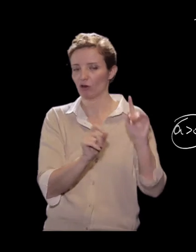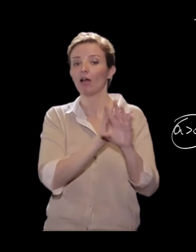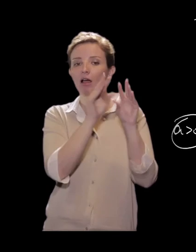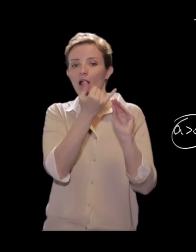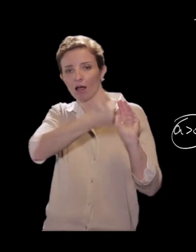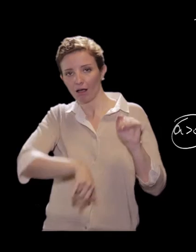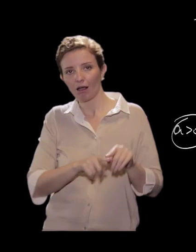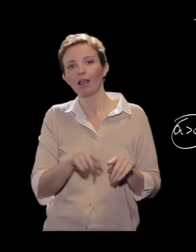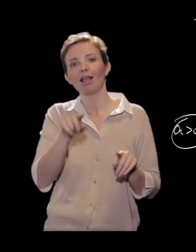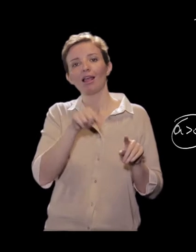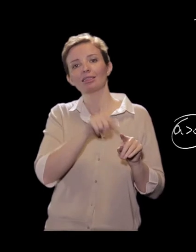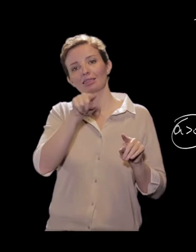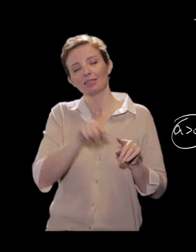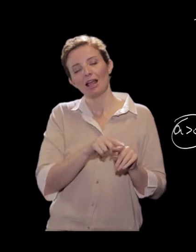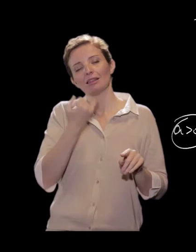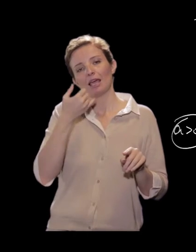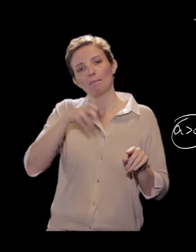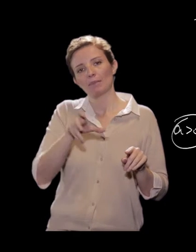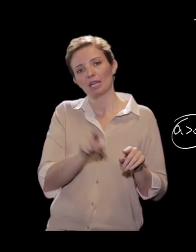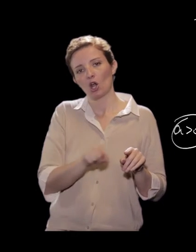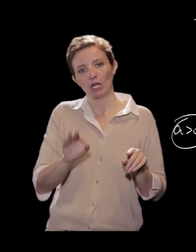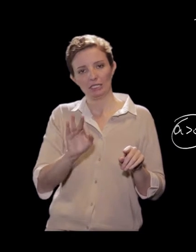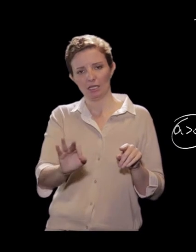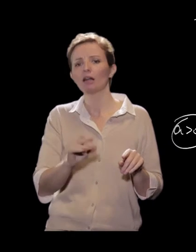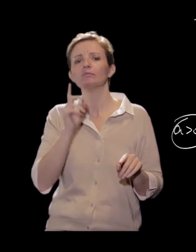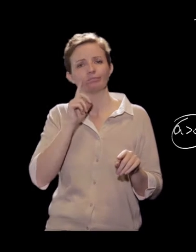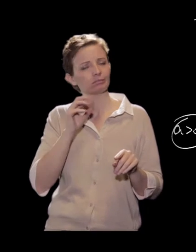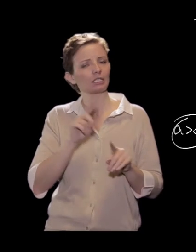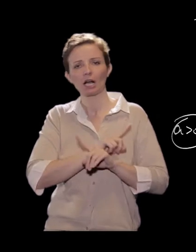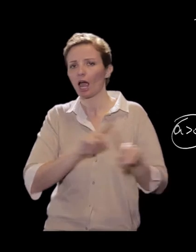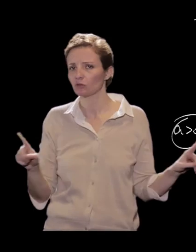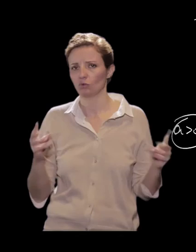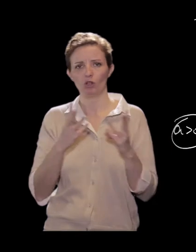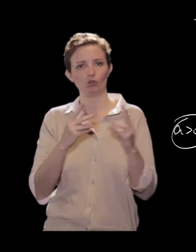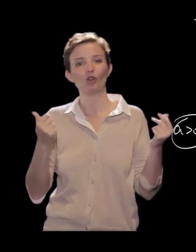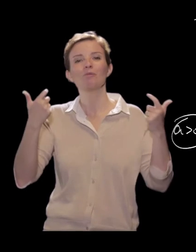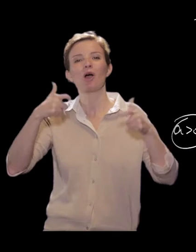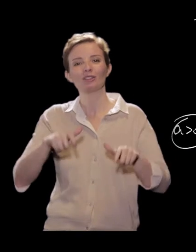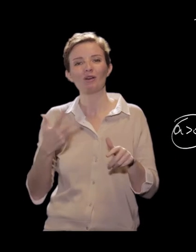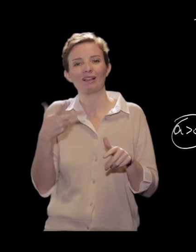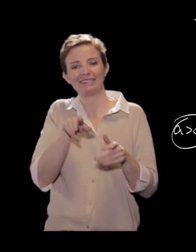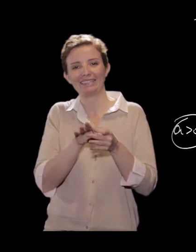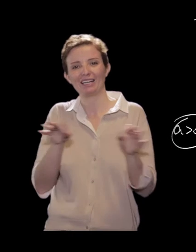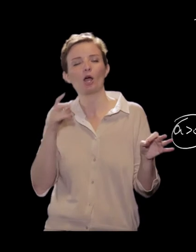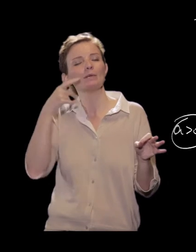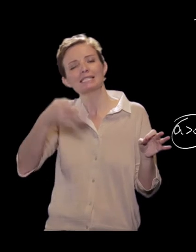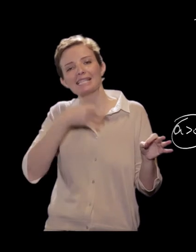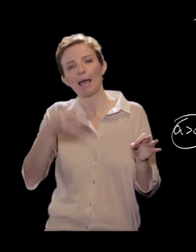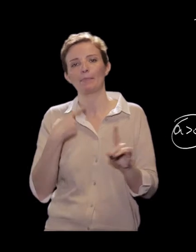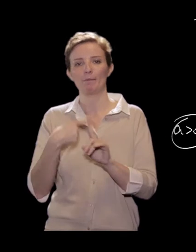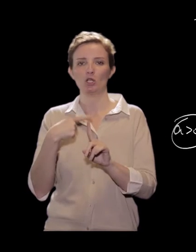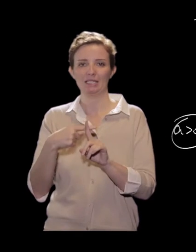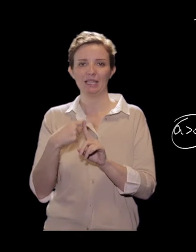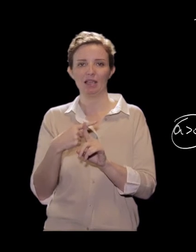Delta min 0 nuovamente nessuna soluzione in quanto il nostro trinomio sarà sempre positivo ovviamente lo stesso